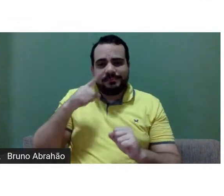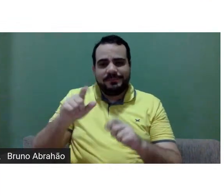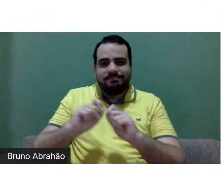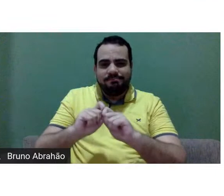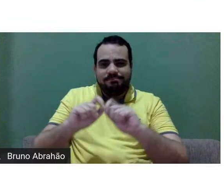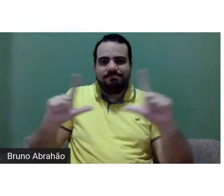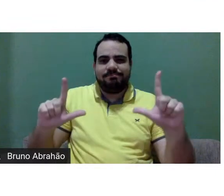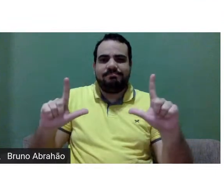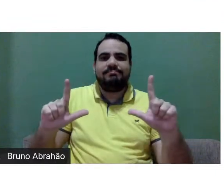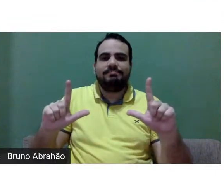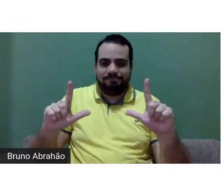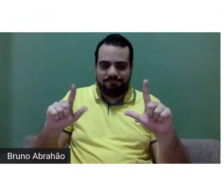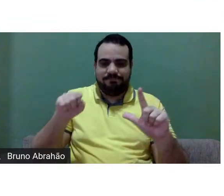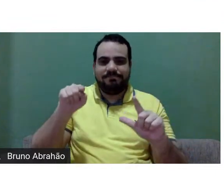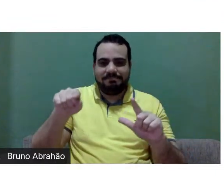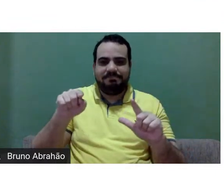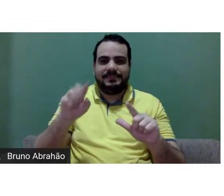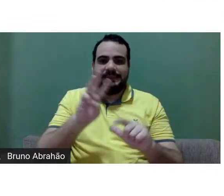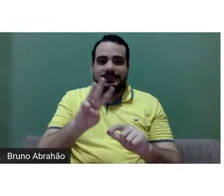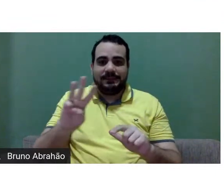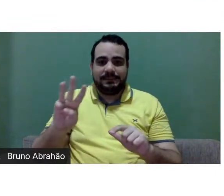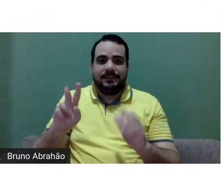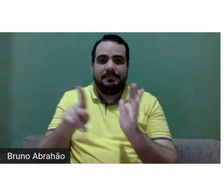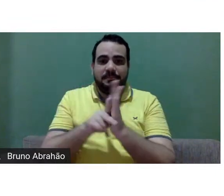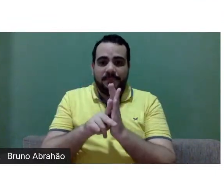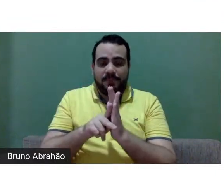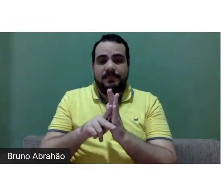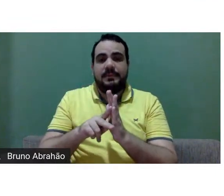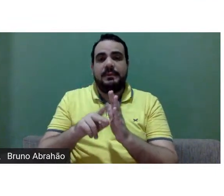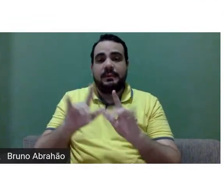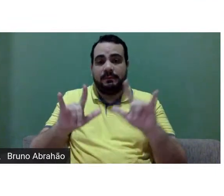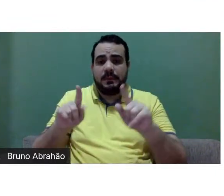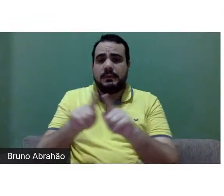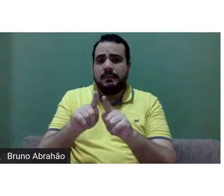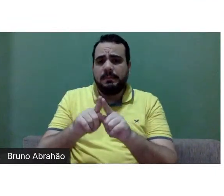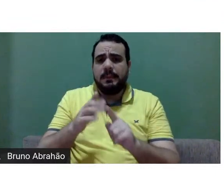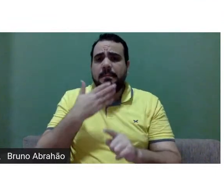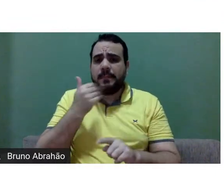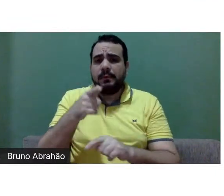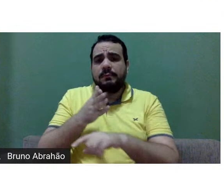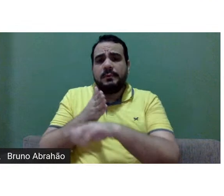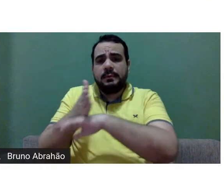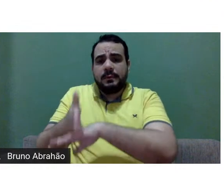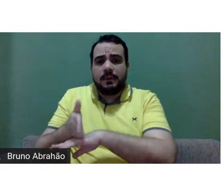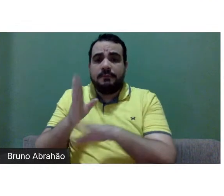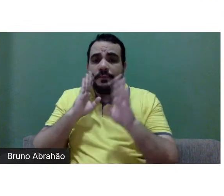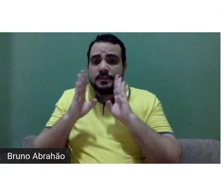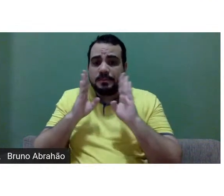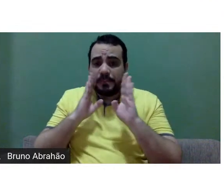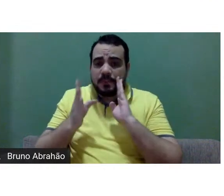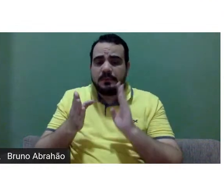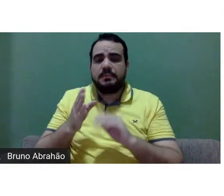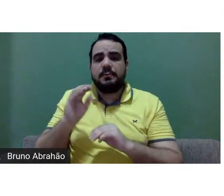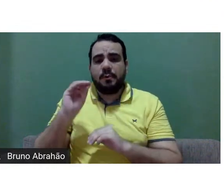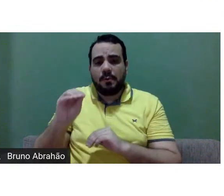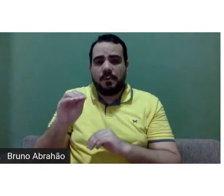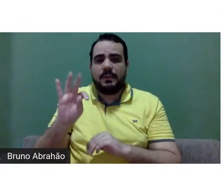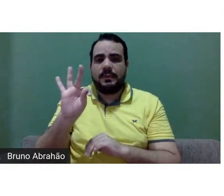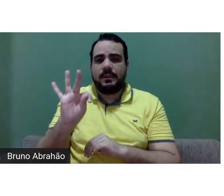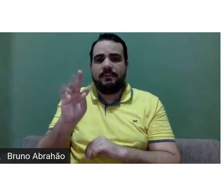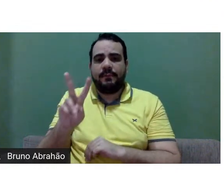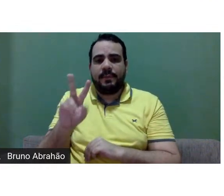TVI insiste trabalha para que esse conteúdo estejam acessíveis para a comunidade surda faz com que a Roberta falou